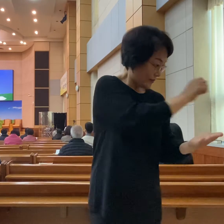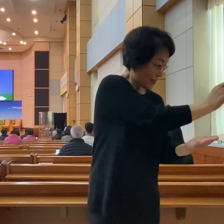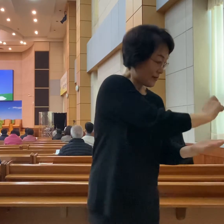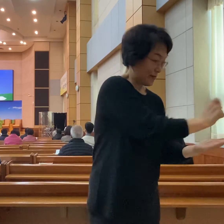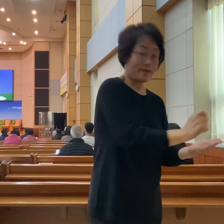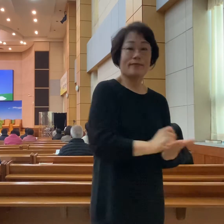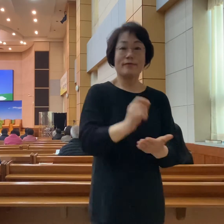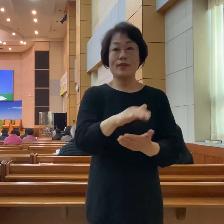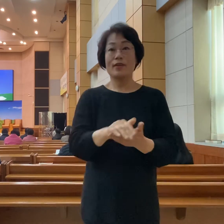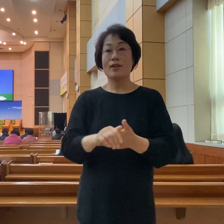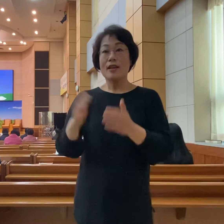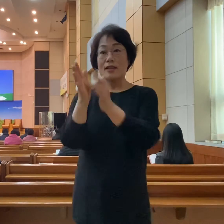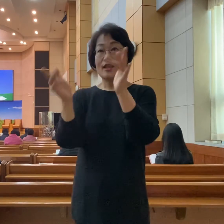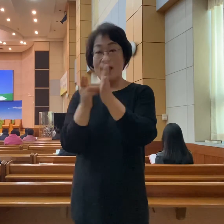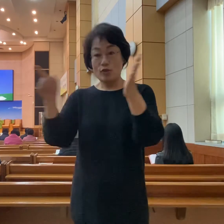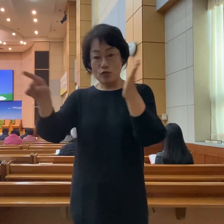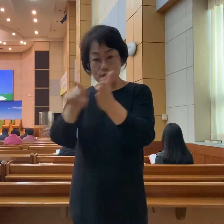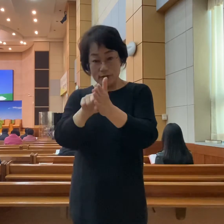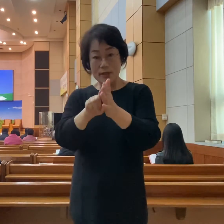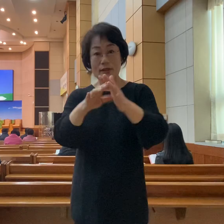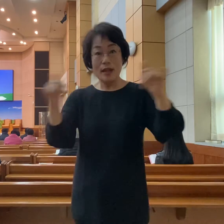믿는 사람에게는 영원한